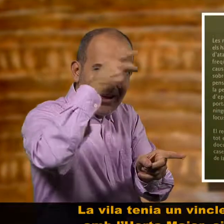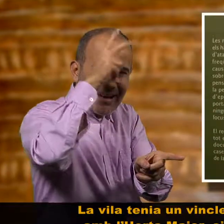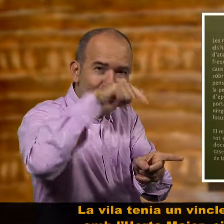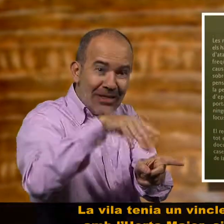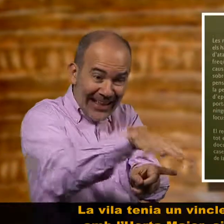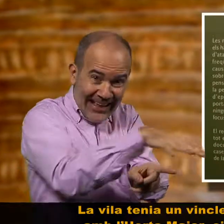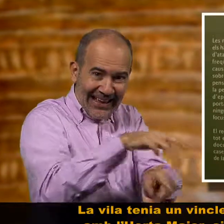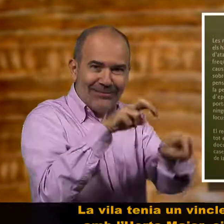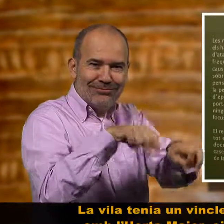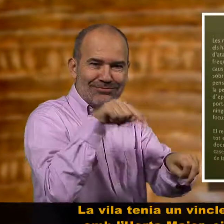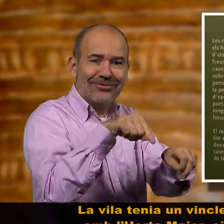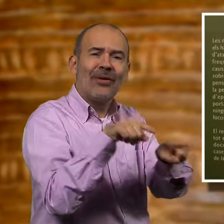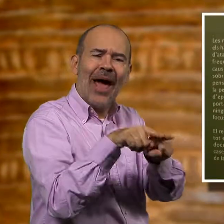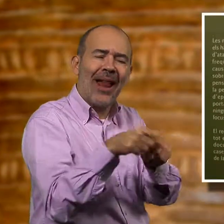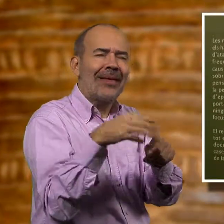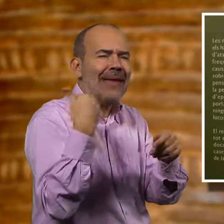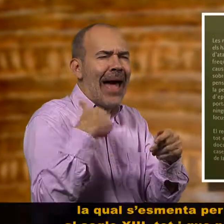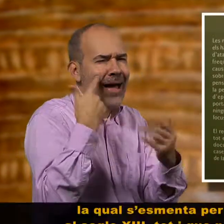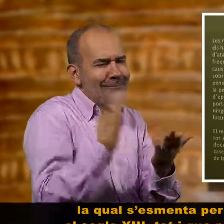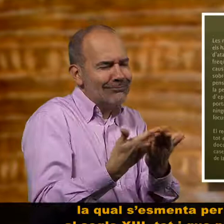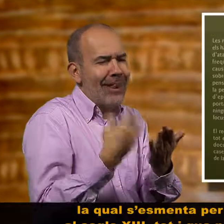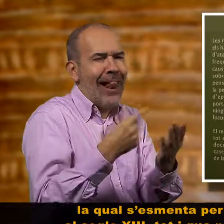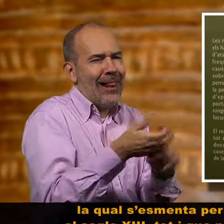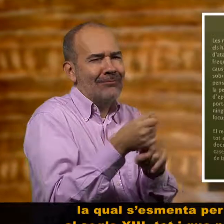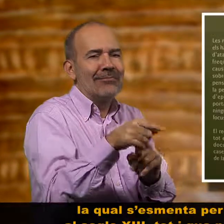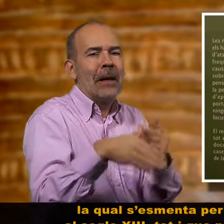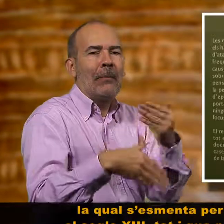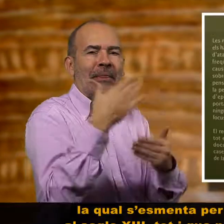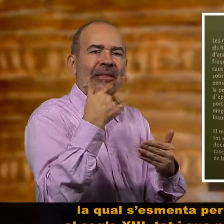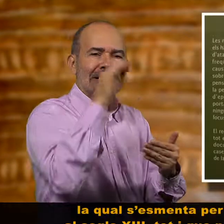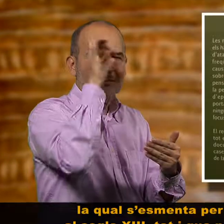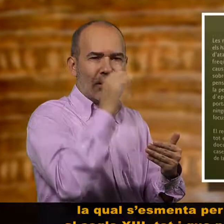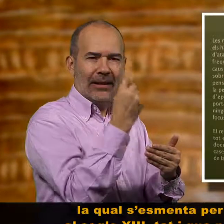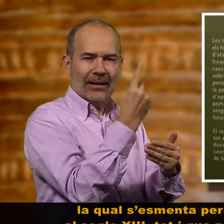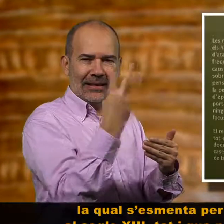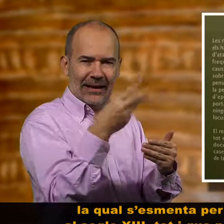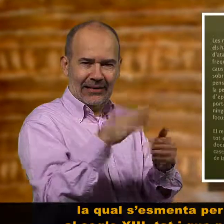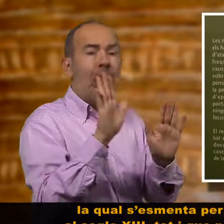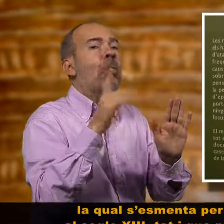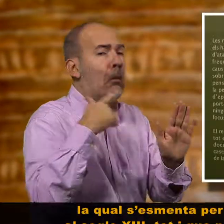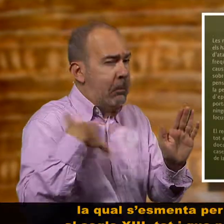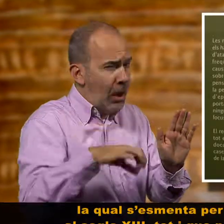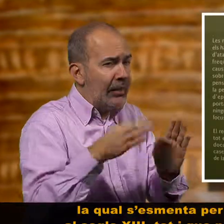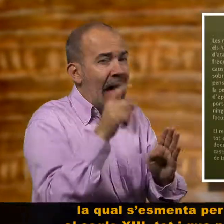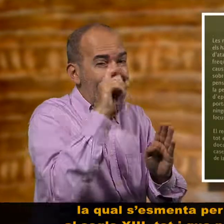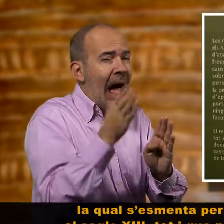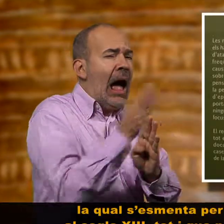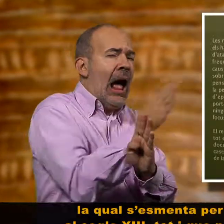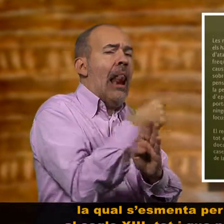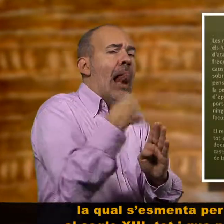Romau, també situada vora el riu, fou una altra horta important de l'època. Per la documentació conservada,